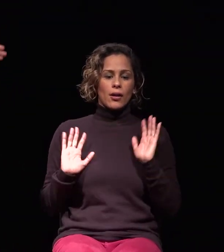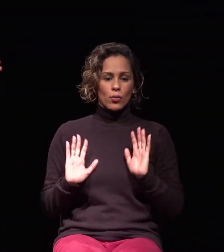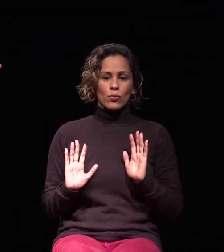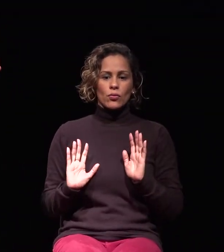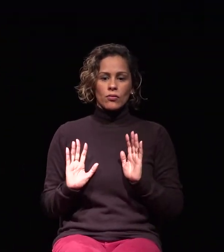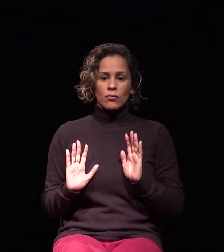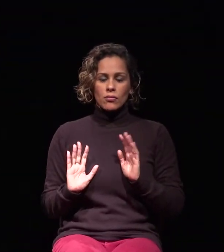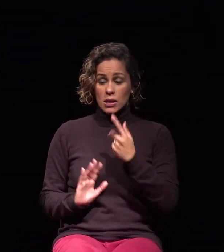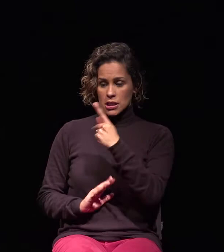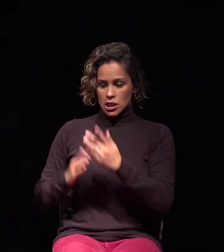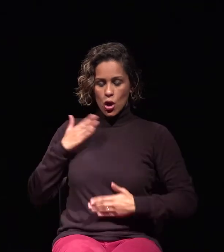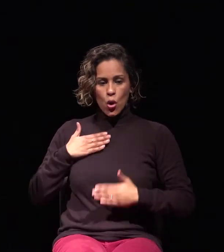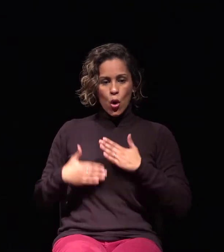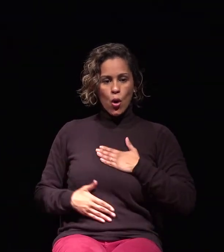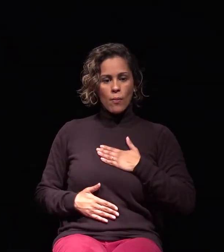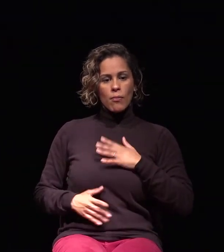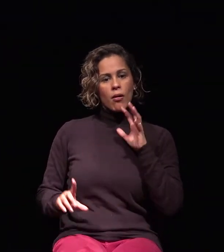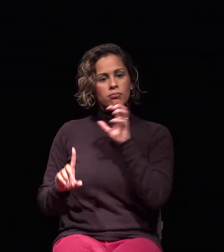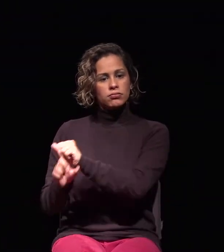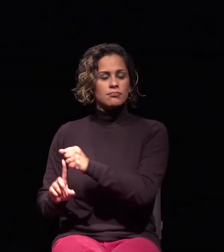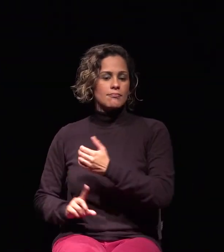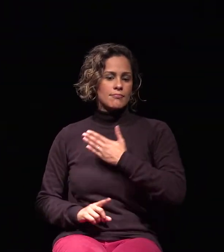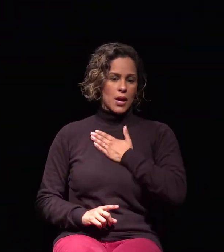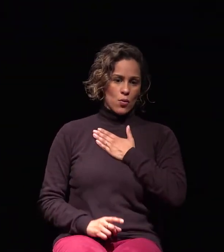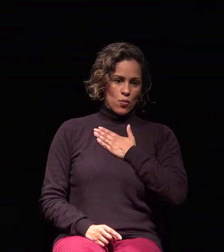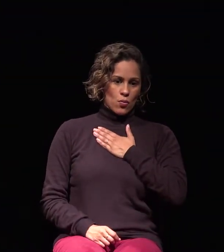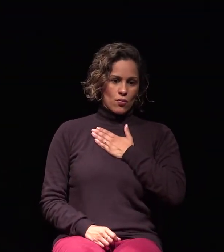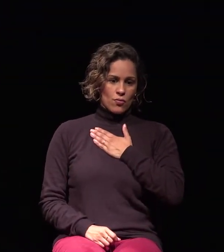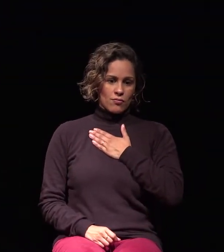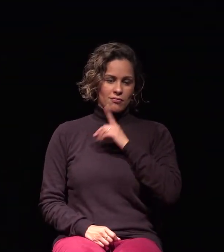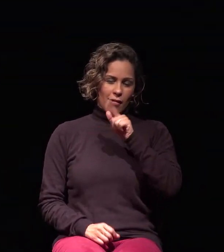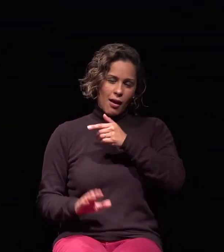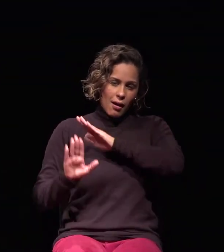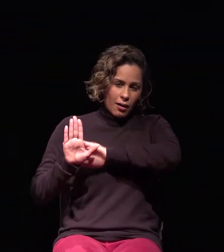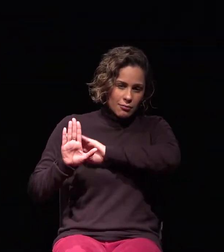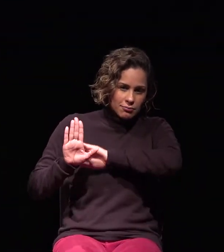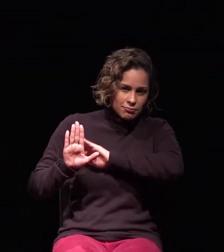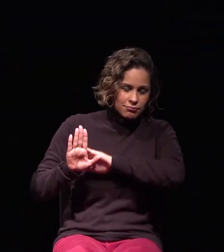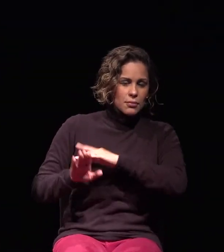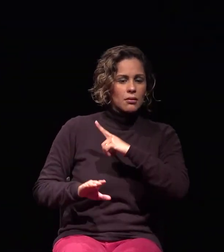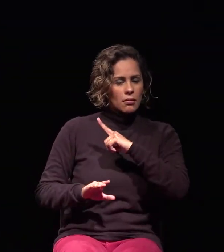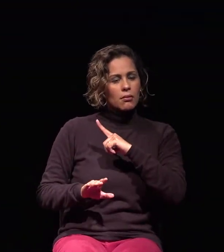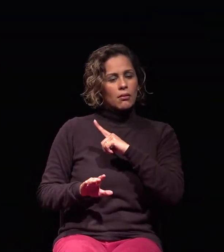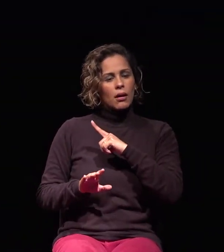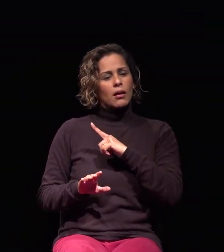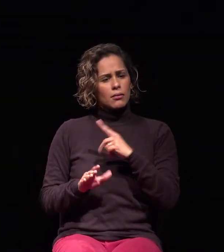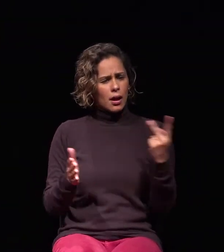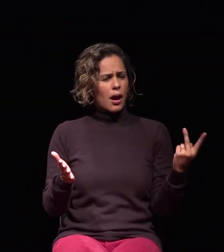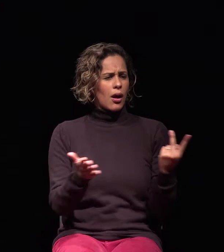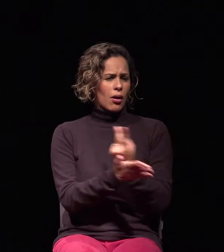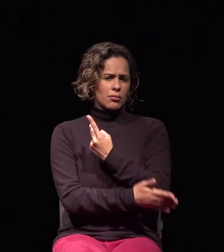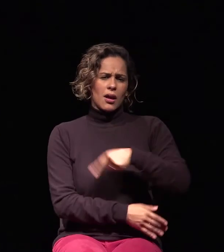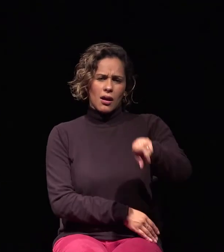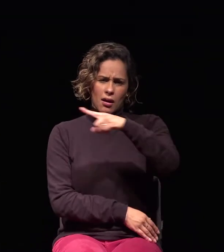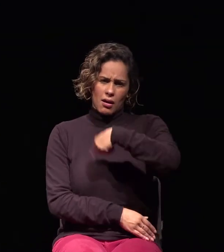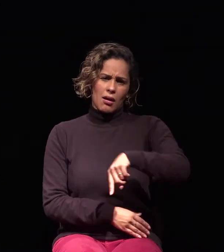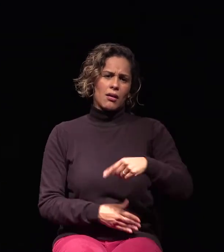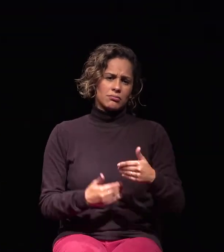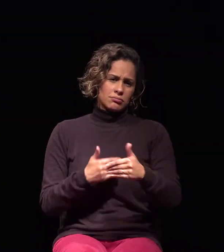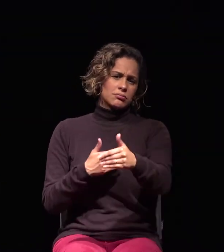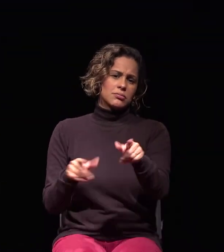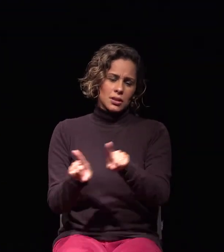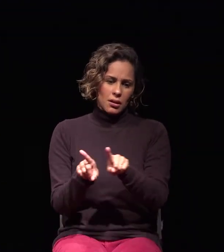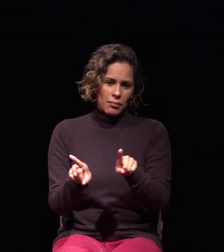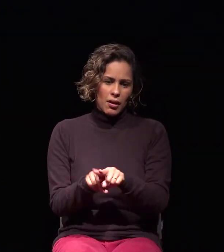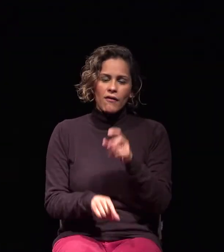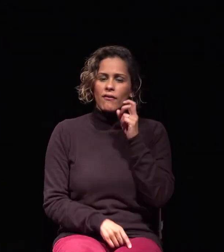seu corpo é meu. É isso que está aí acontecendo, né? Quando eu vejo os feminicídios, as histórias, eu